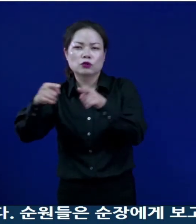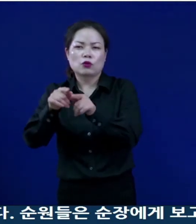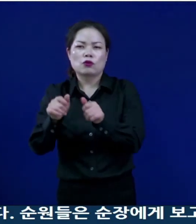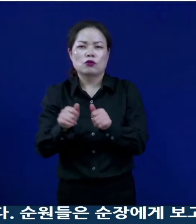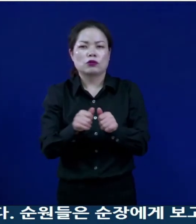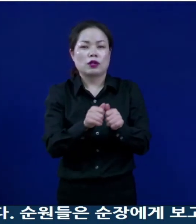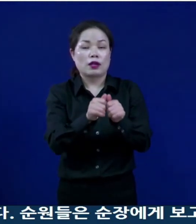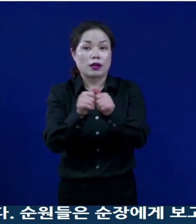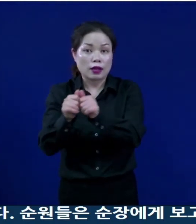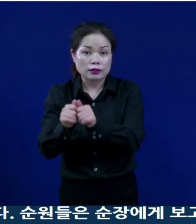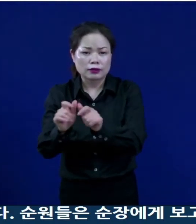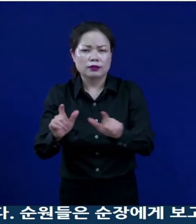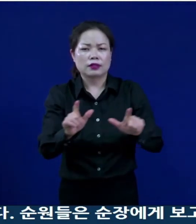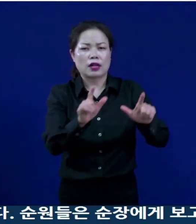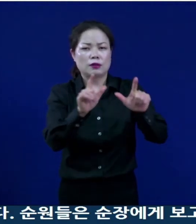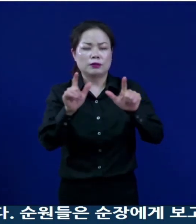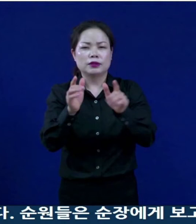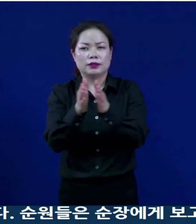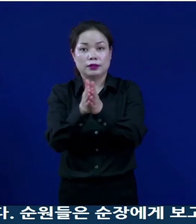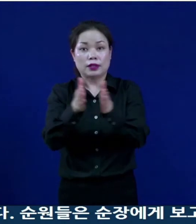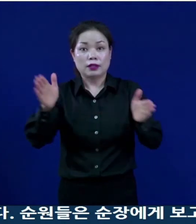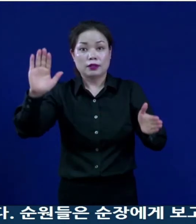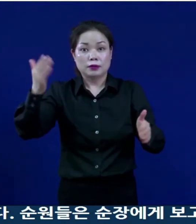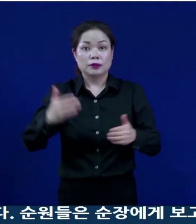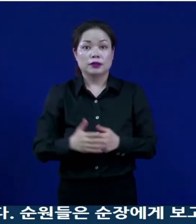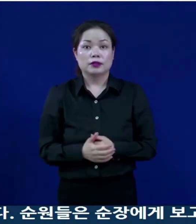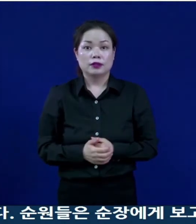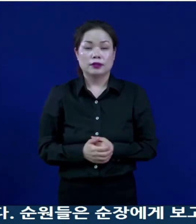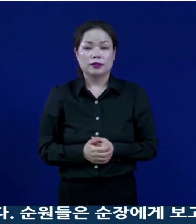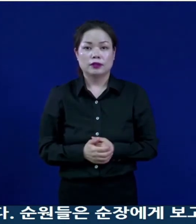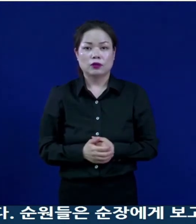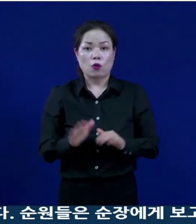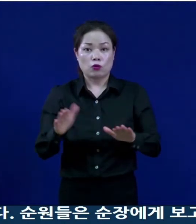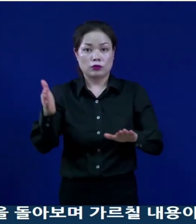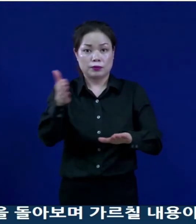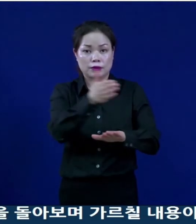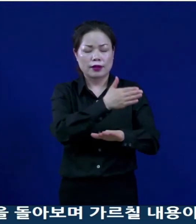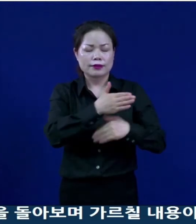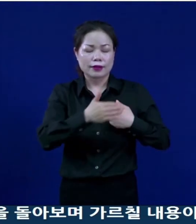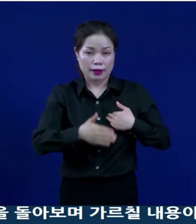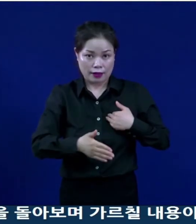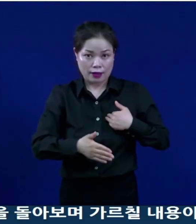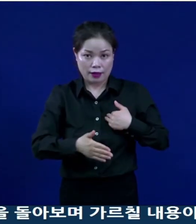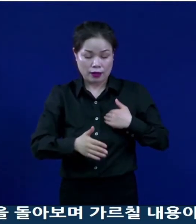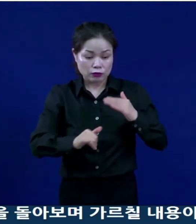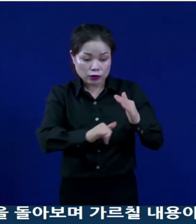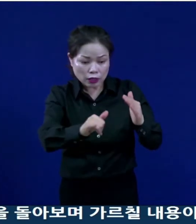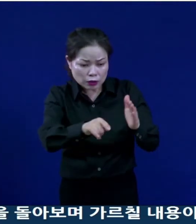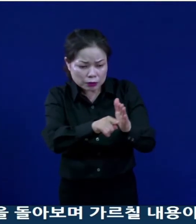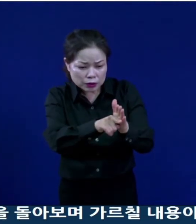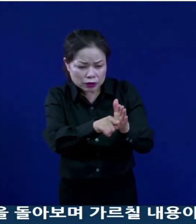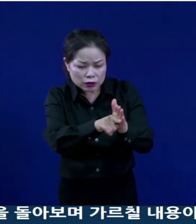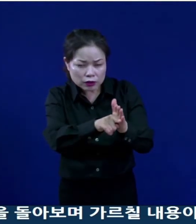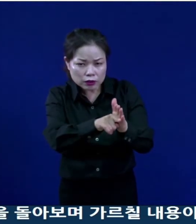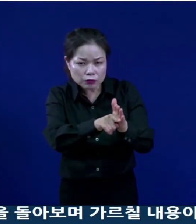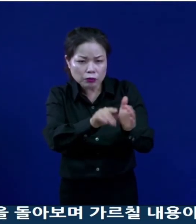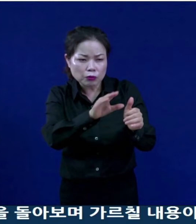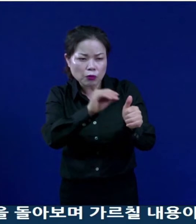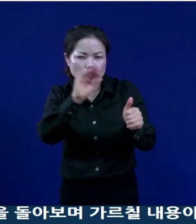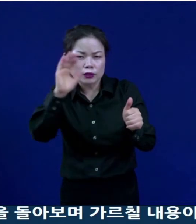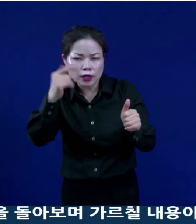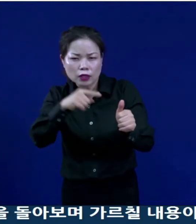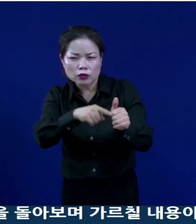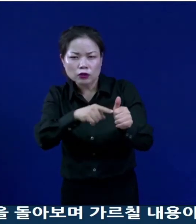신앙의 여정을 다시 시작하셔야 합니다. 바로 오늘부터 내가, 우리의 가정이 믿음의 가문이 되고